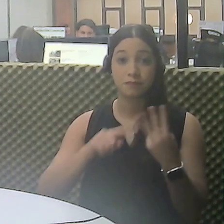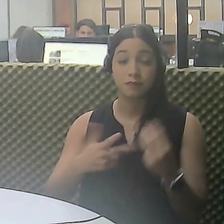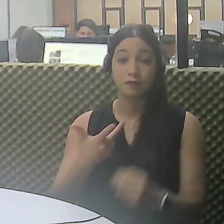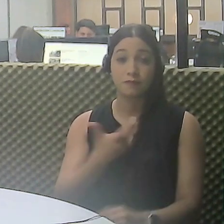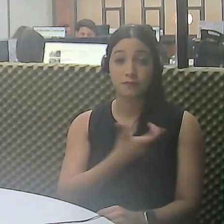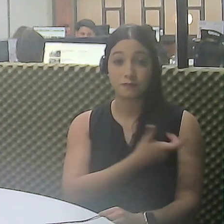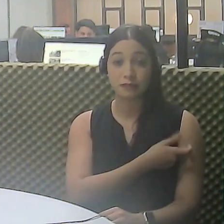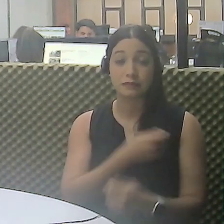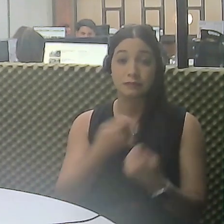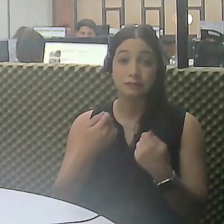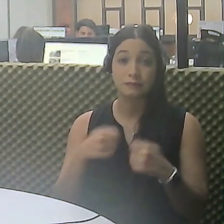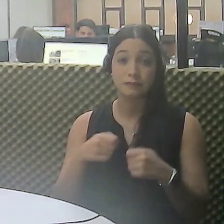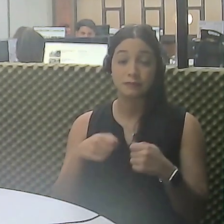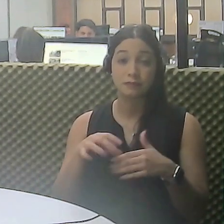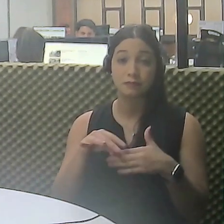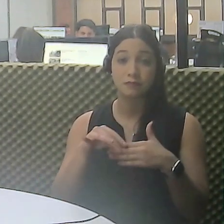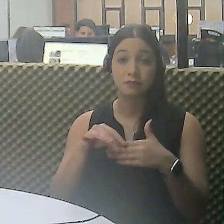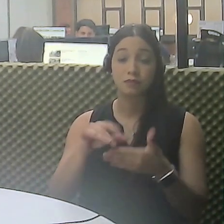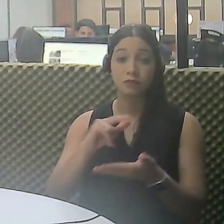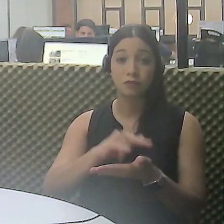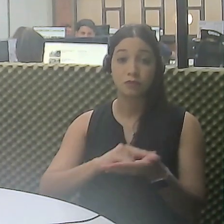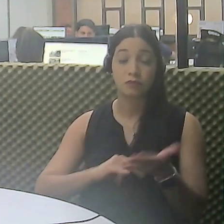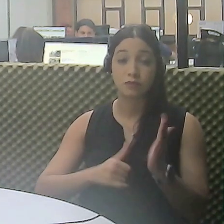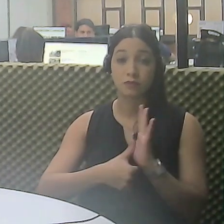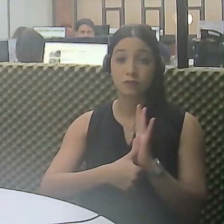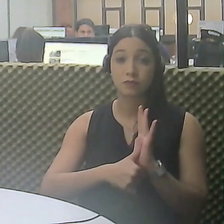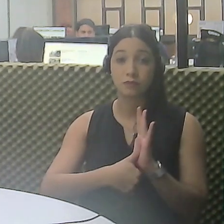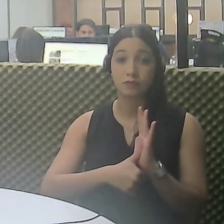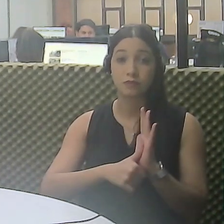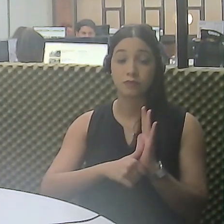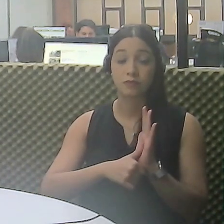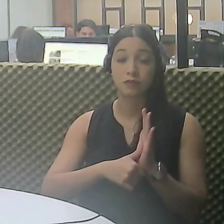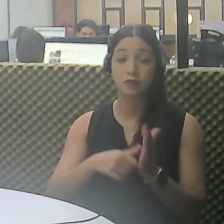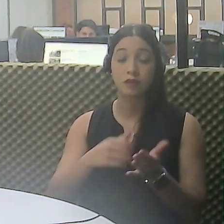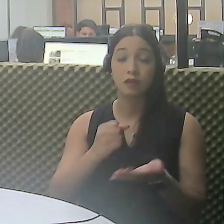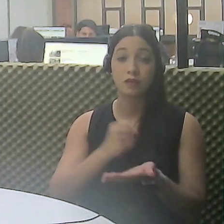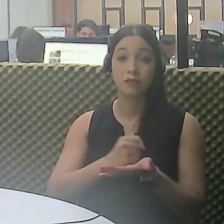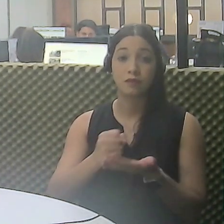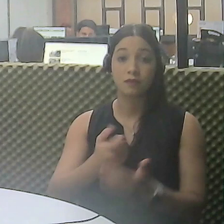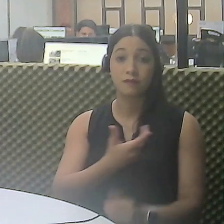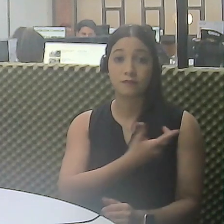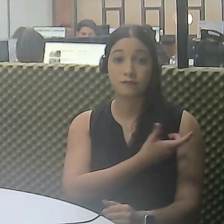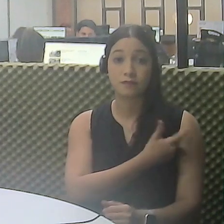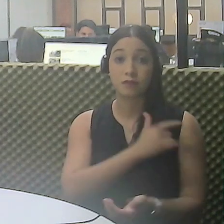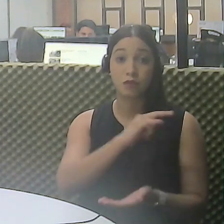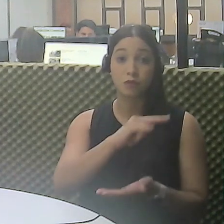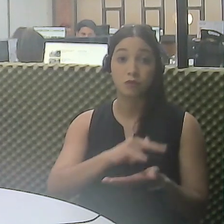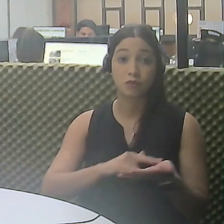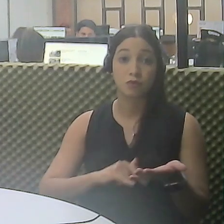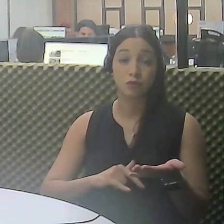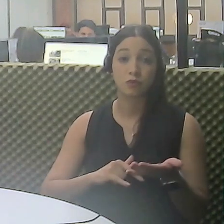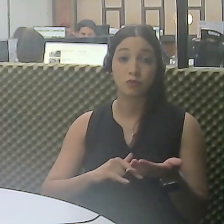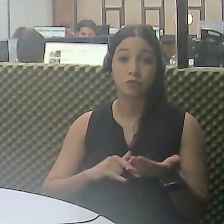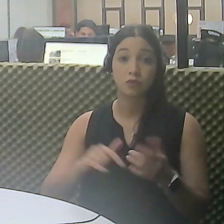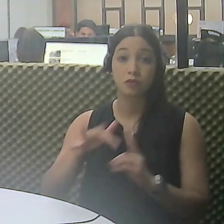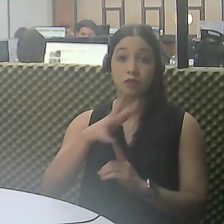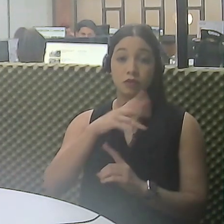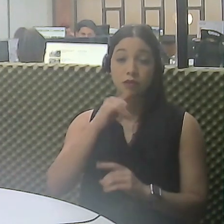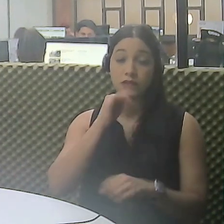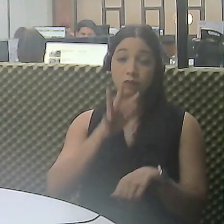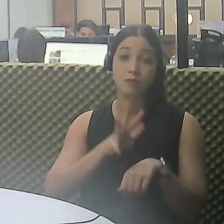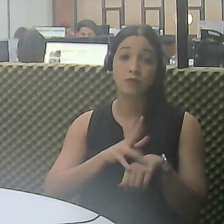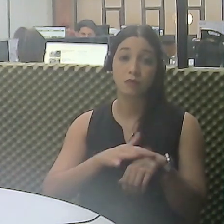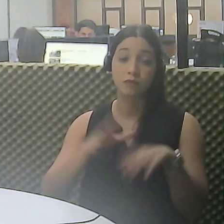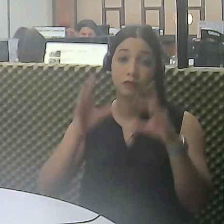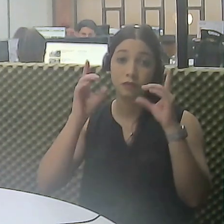é recomendado que a pessoa leve documento de identidade, cartão de vacina se tiver, e um documento que comprove situações como comorbidade